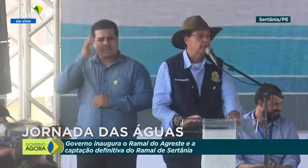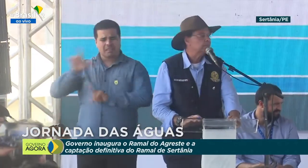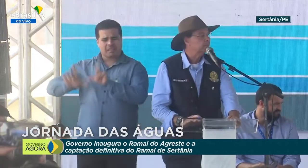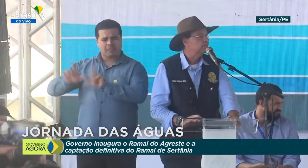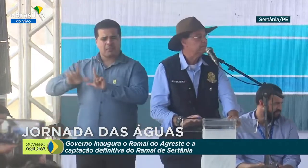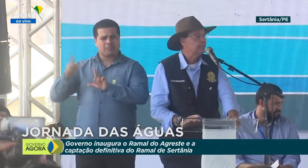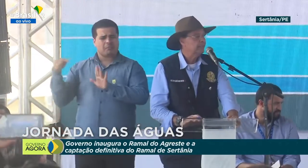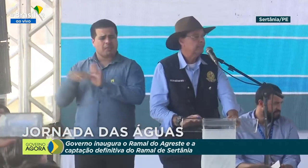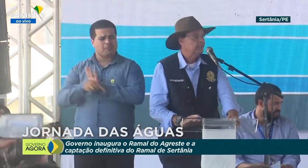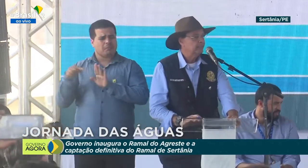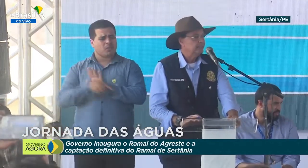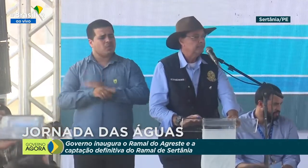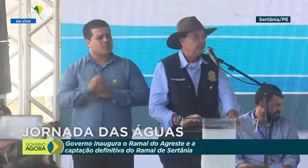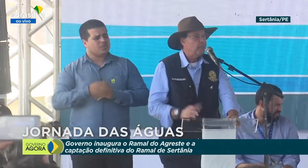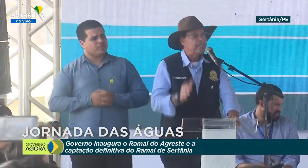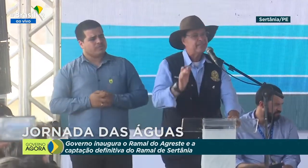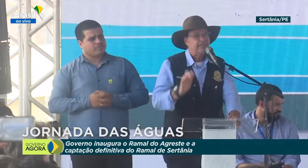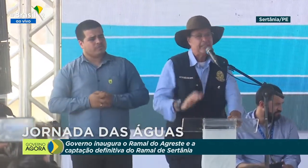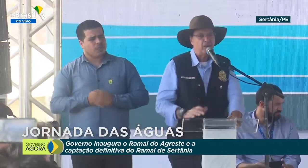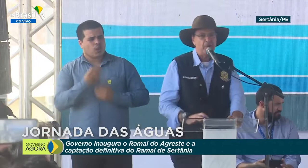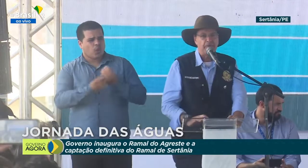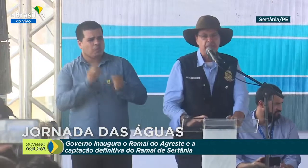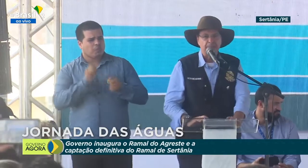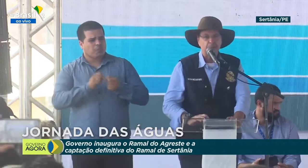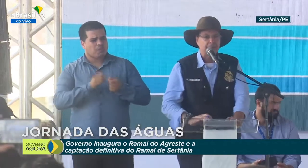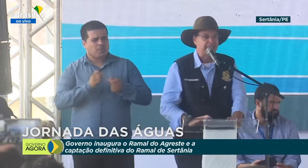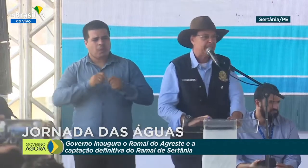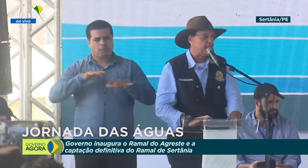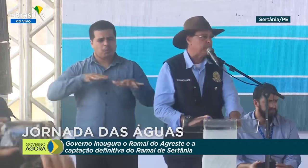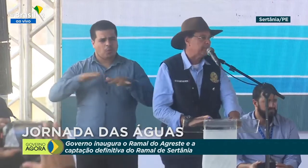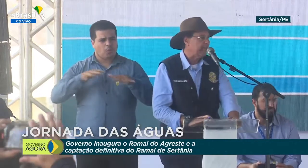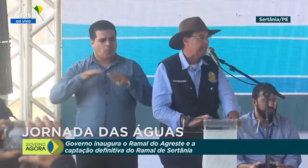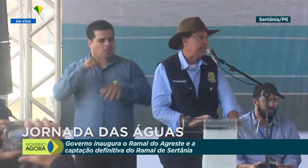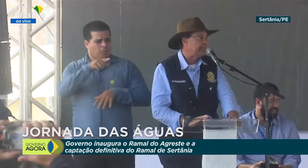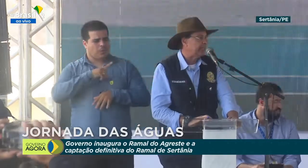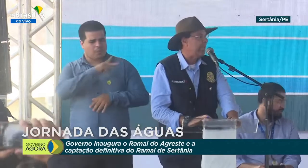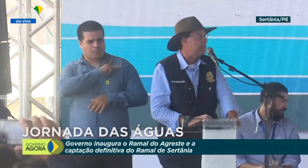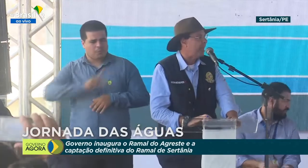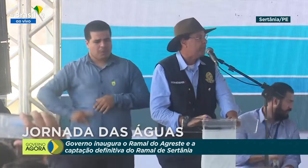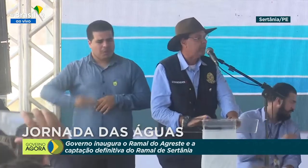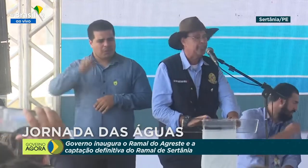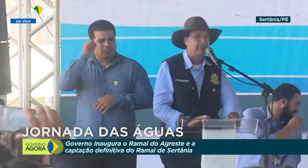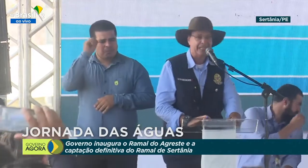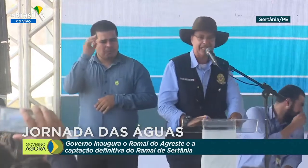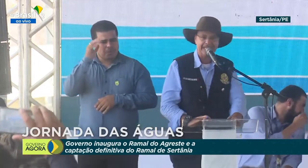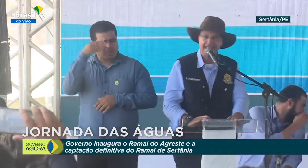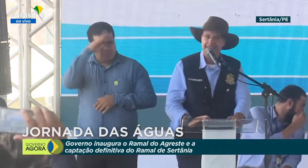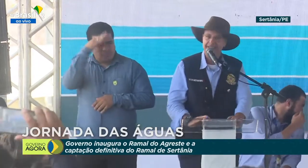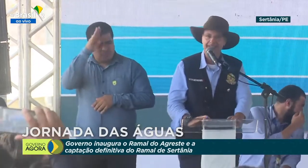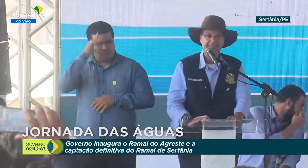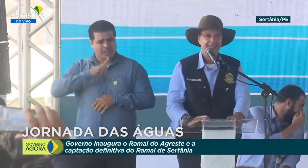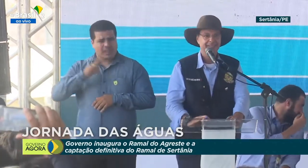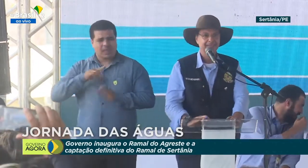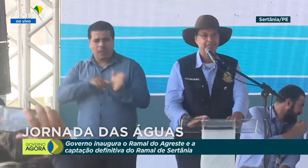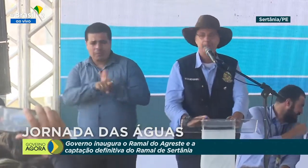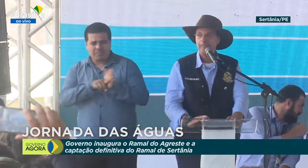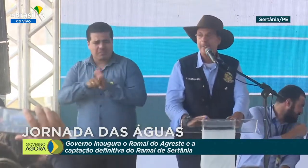perguntou como é que você vai fazer o movimento com o presidente Bolsonaro, que ele está lá embaixo nas pesquisas.